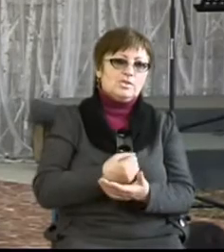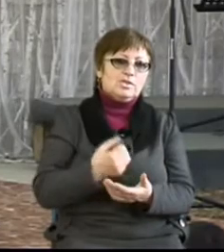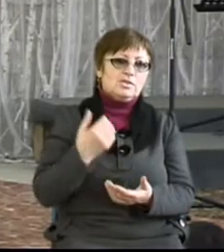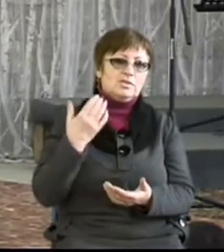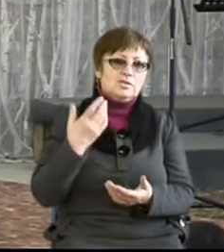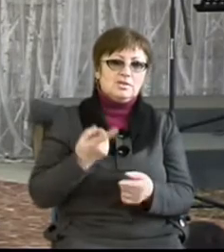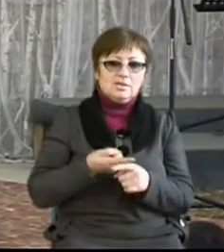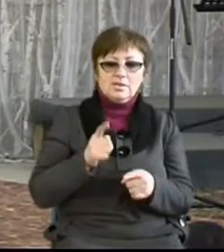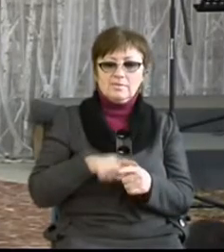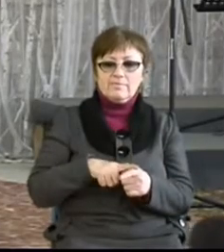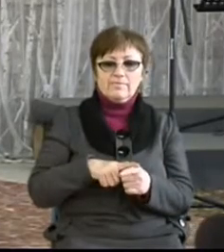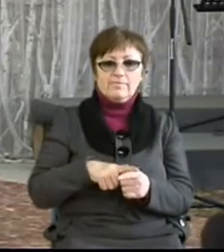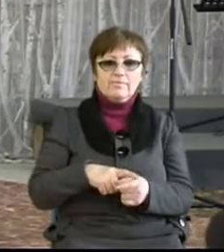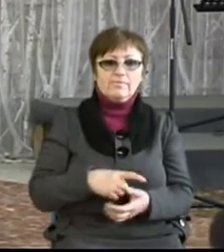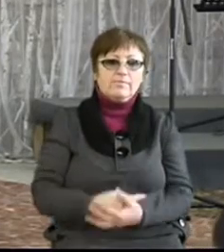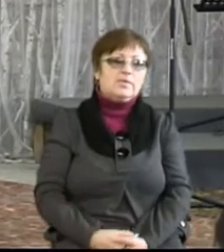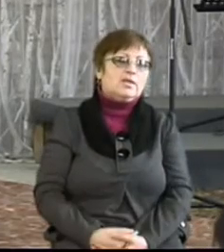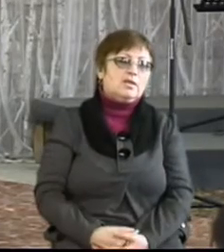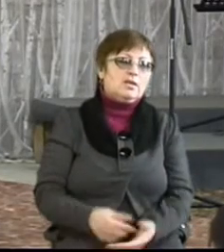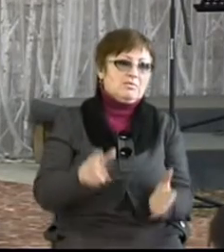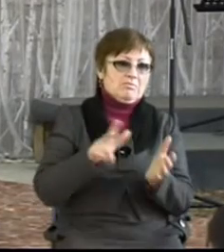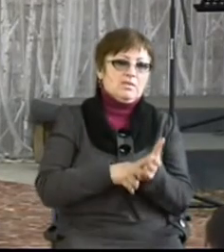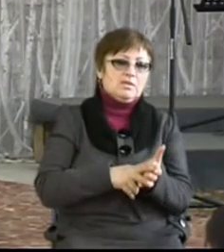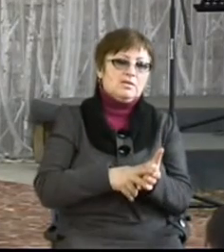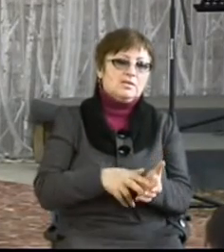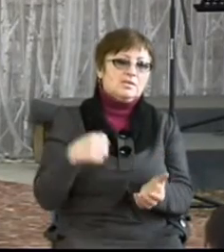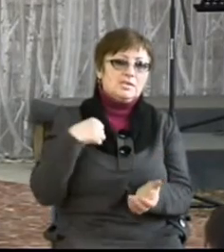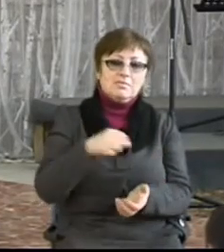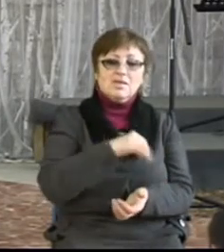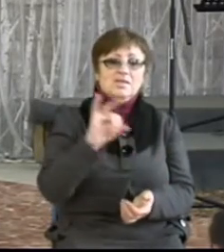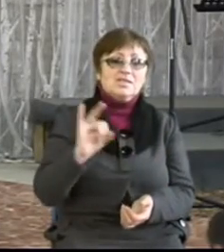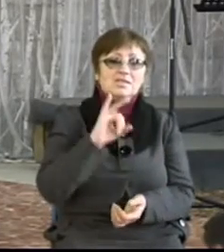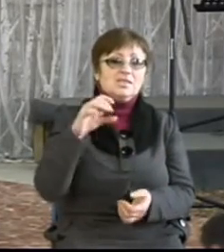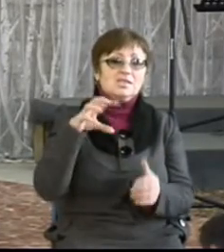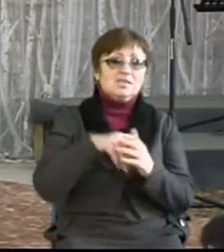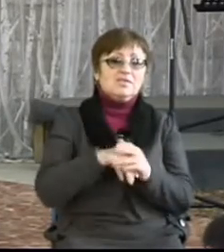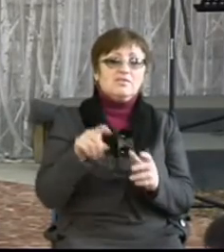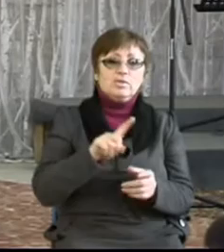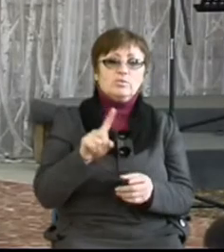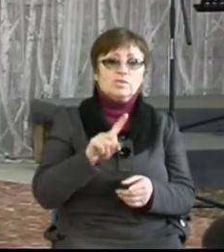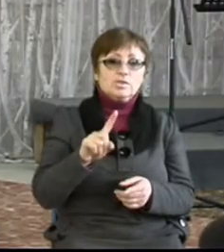предзнаменование». Аминь. Вы знаете, здесь самая интересная вещь заключается в том,